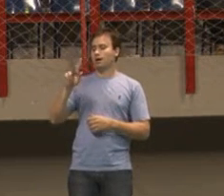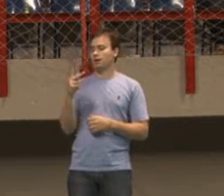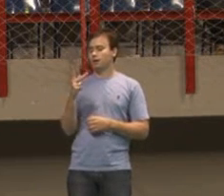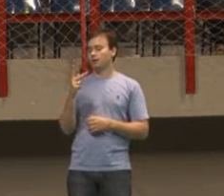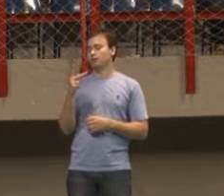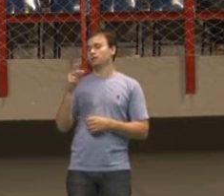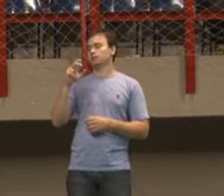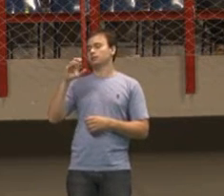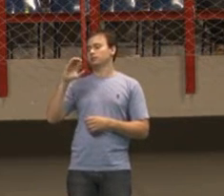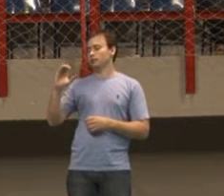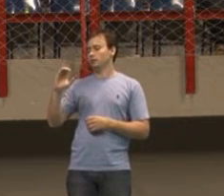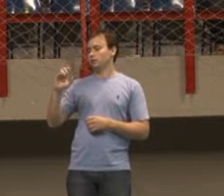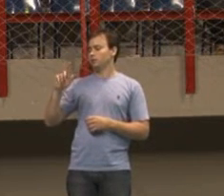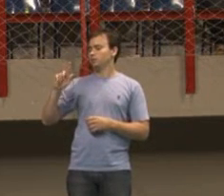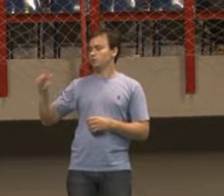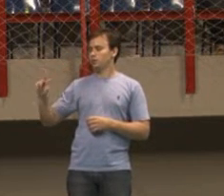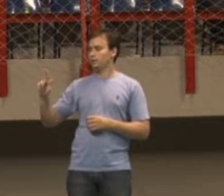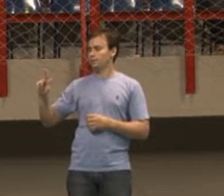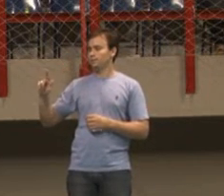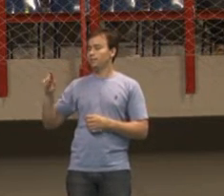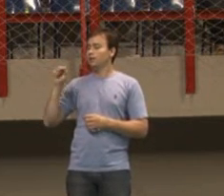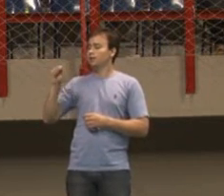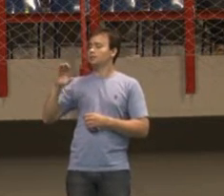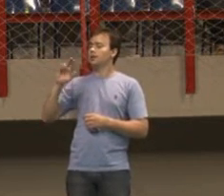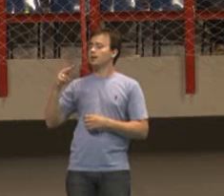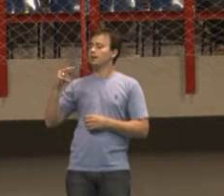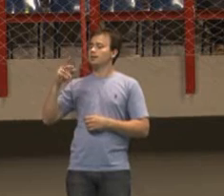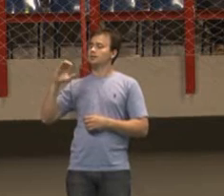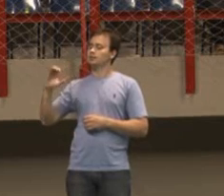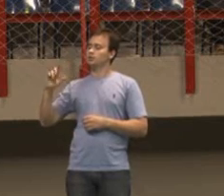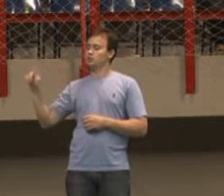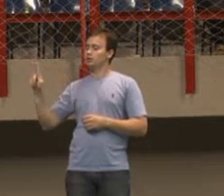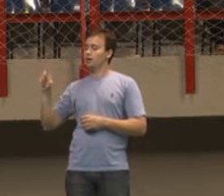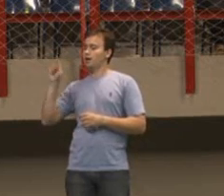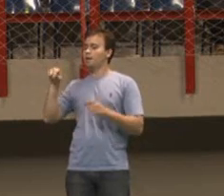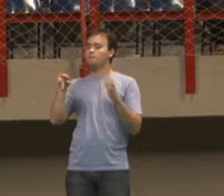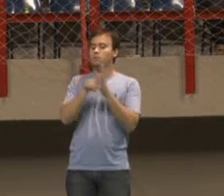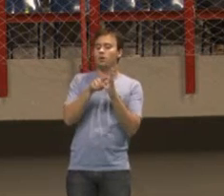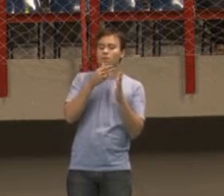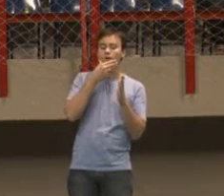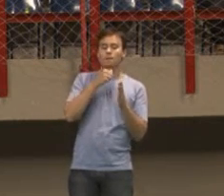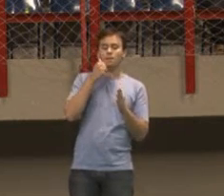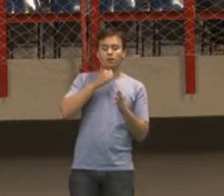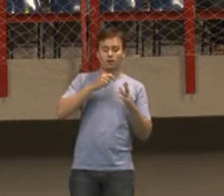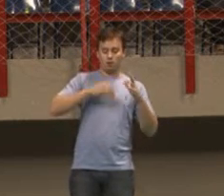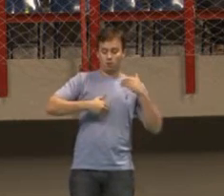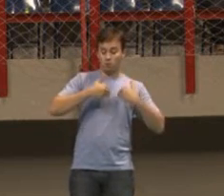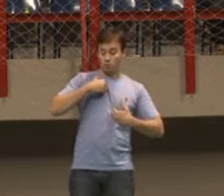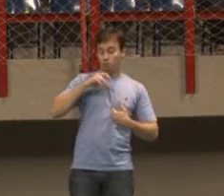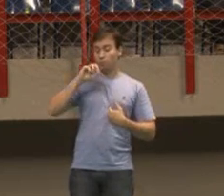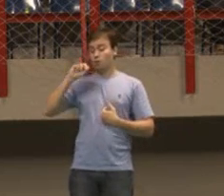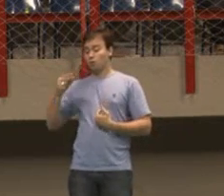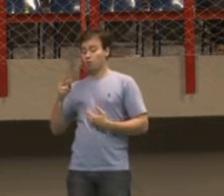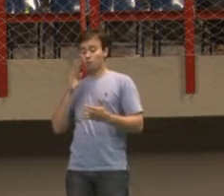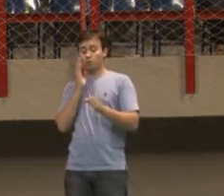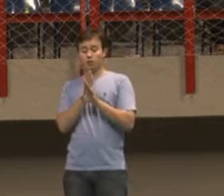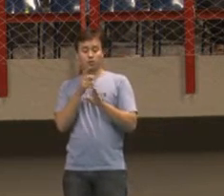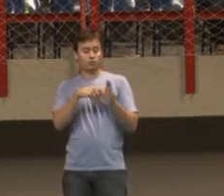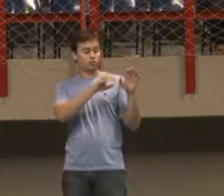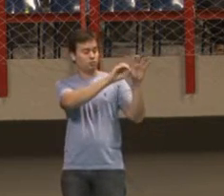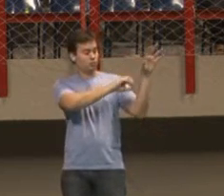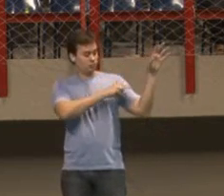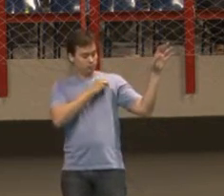mãe ou foi esse embriãozinho que está se implantando? Foi o embrião. Estão acompanhando? Alguma dúvida,